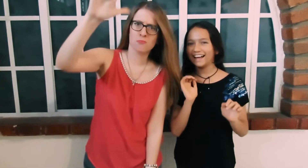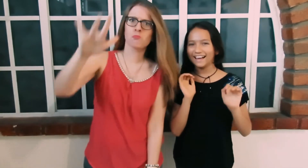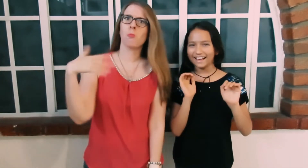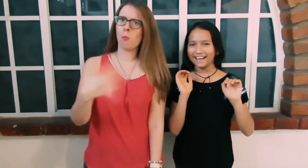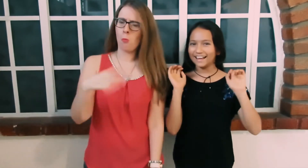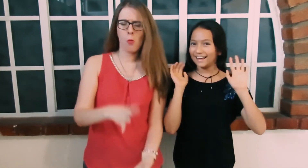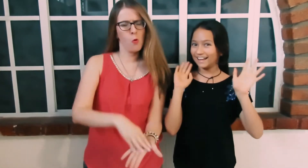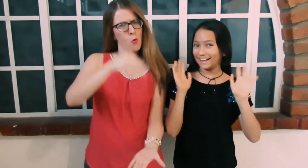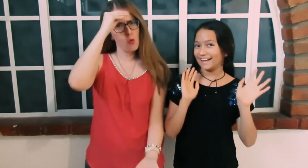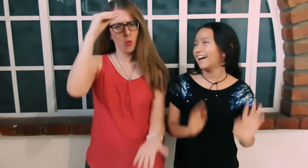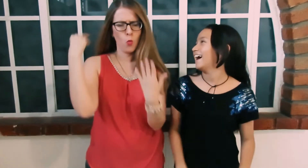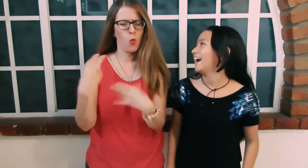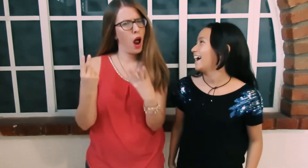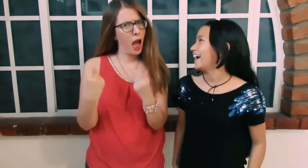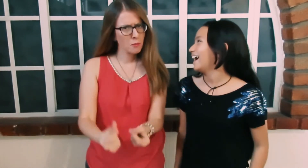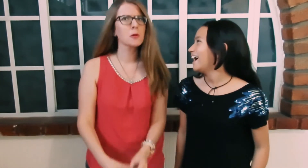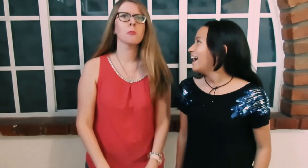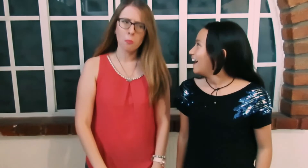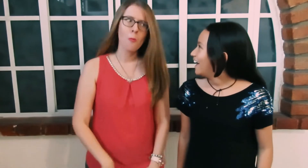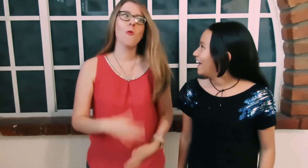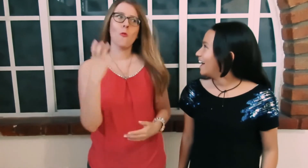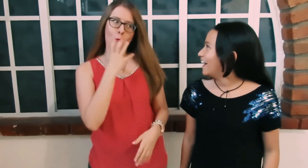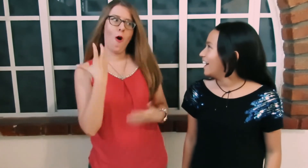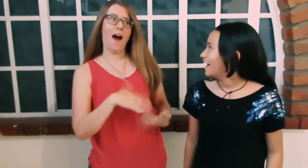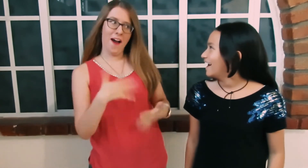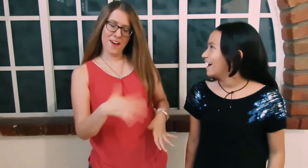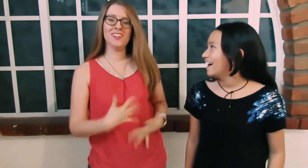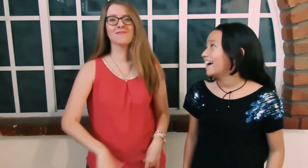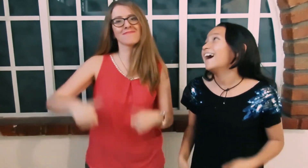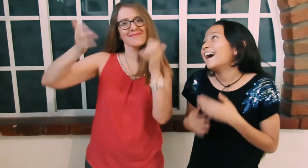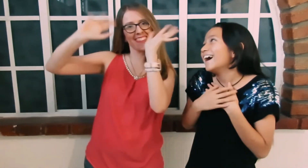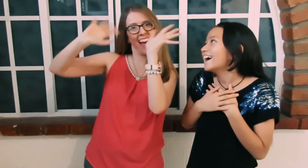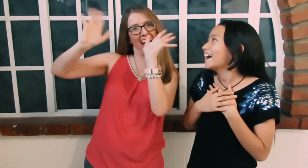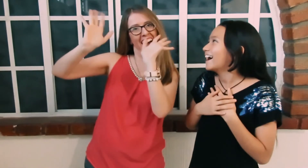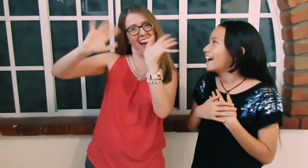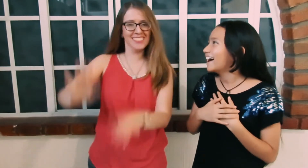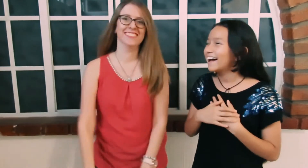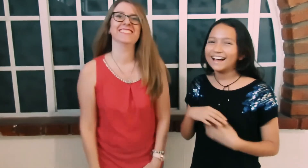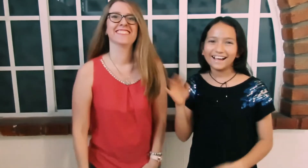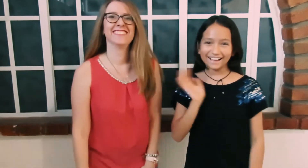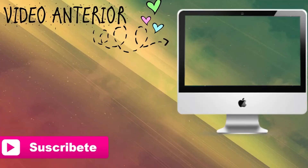Thank you.